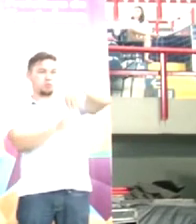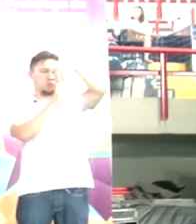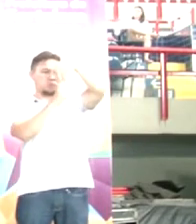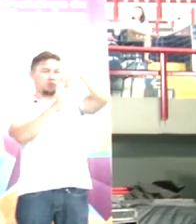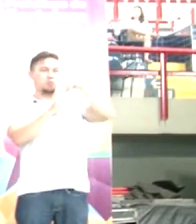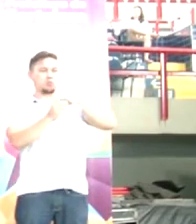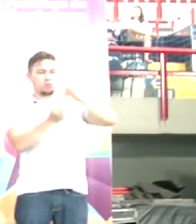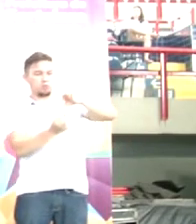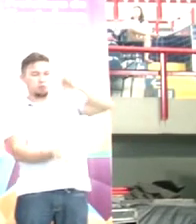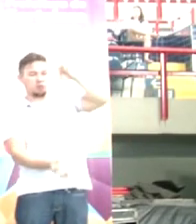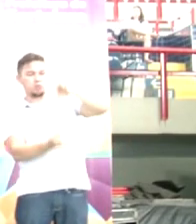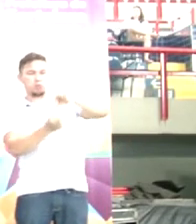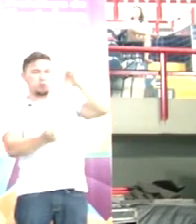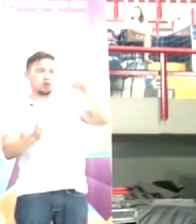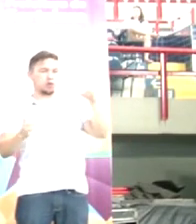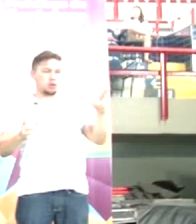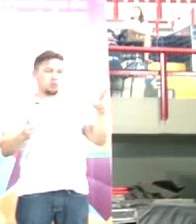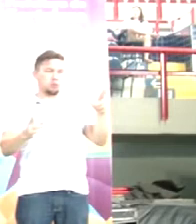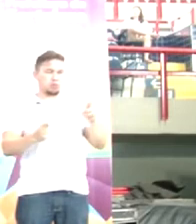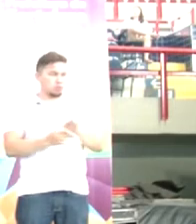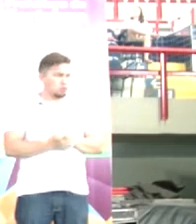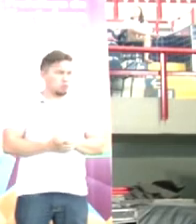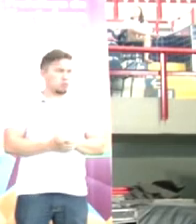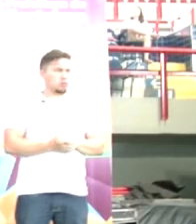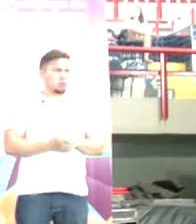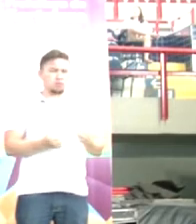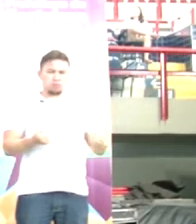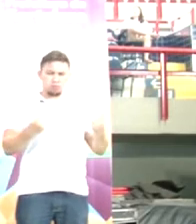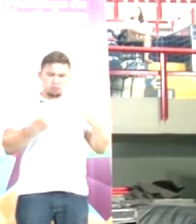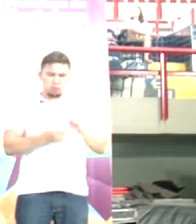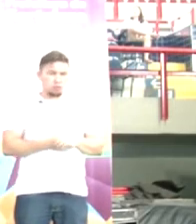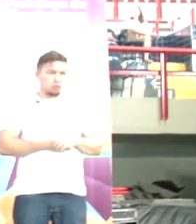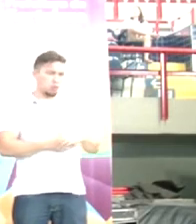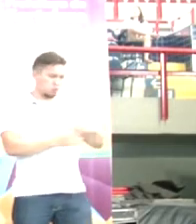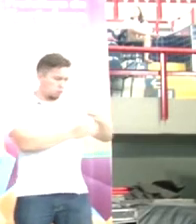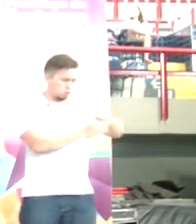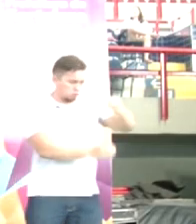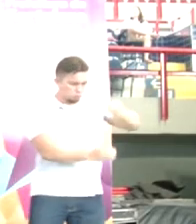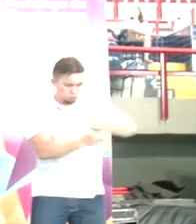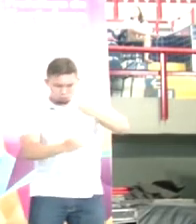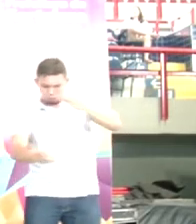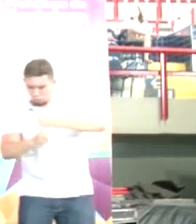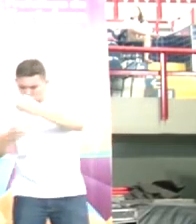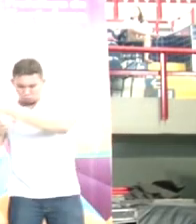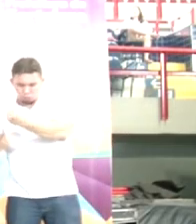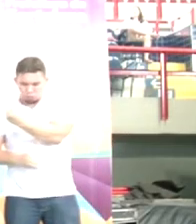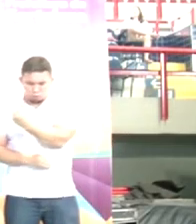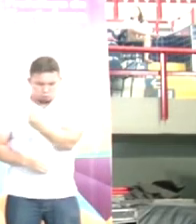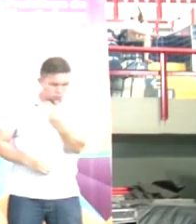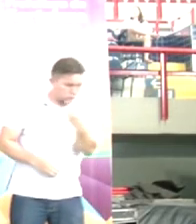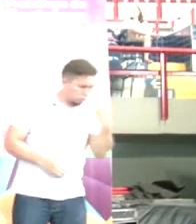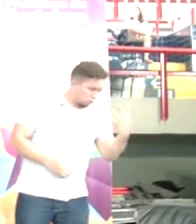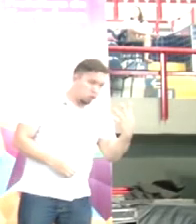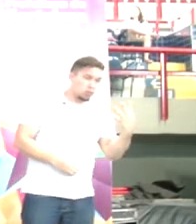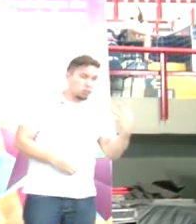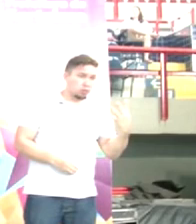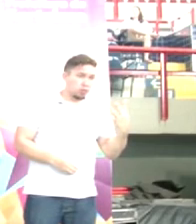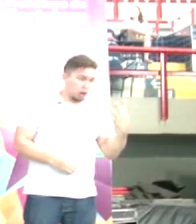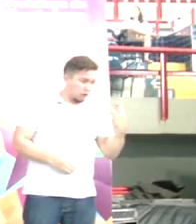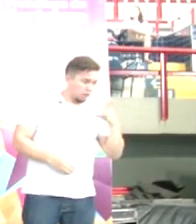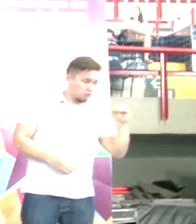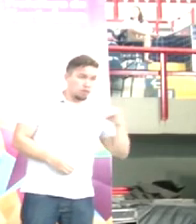mesmo comprimento que os anteriores. Olha a situação, tu tem 4 tubos cilíndricos, tu